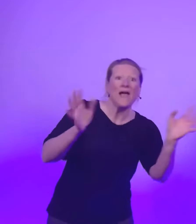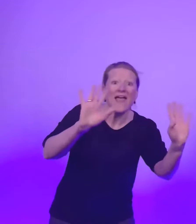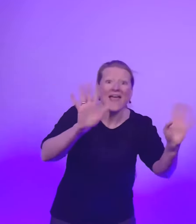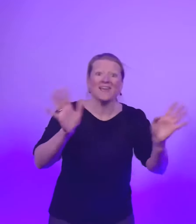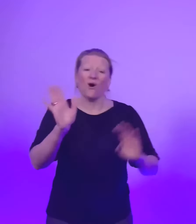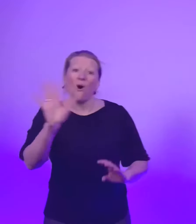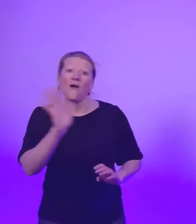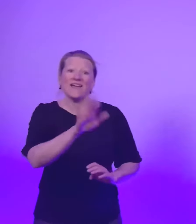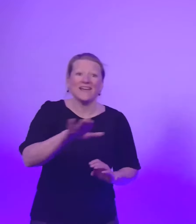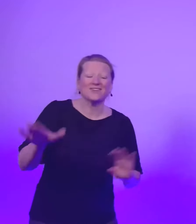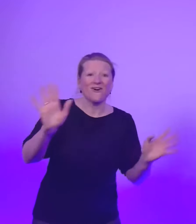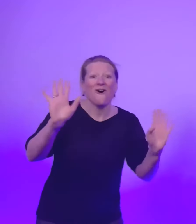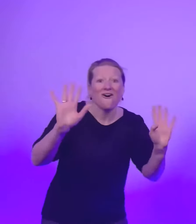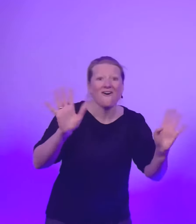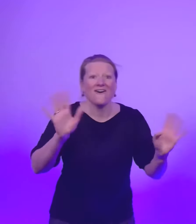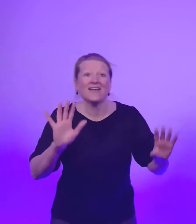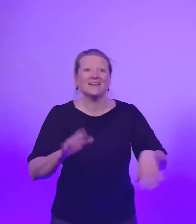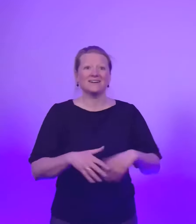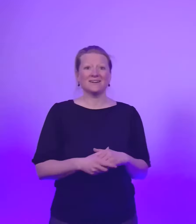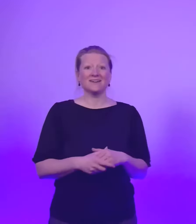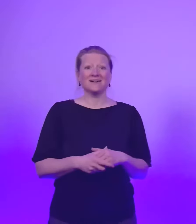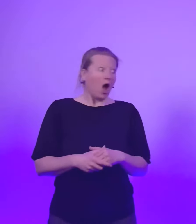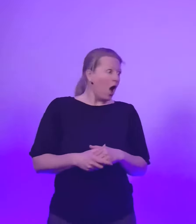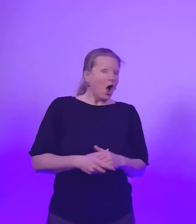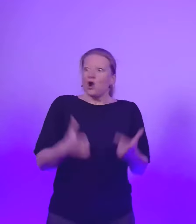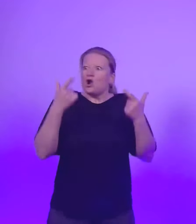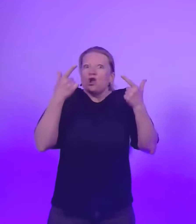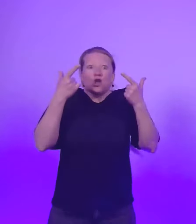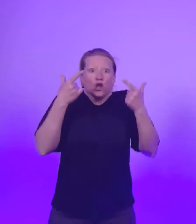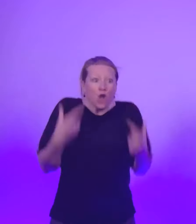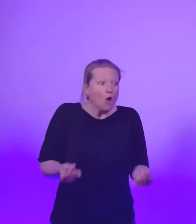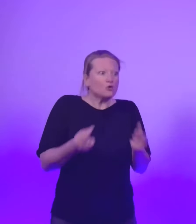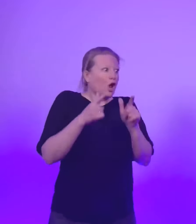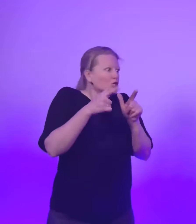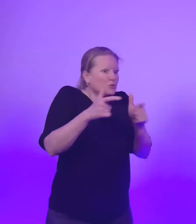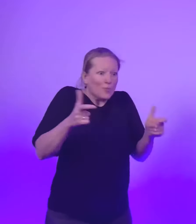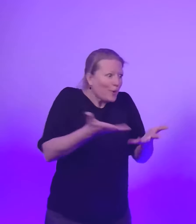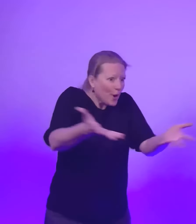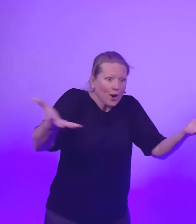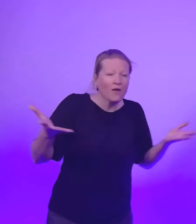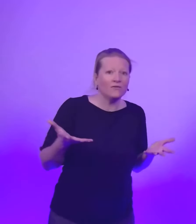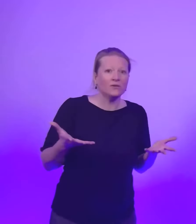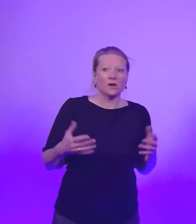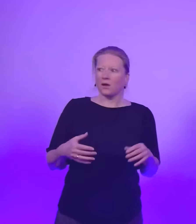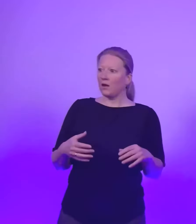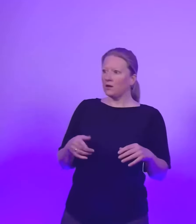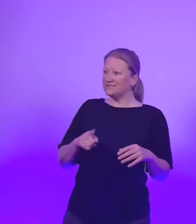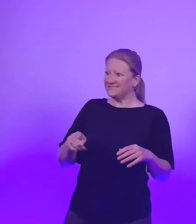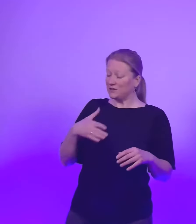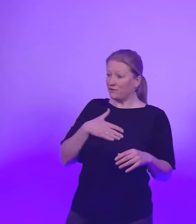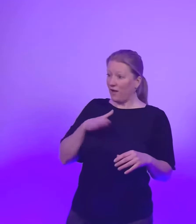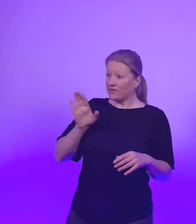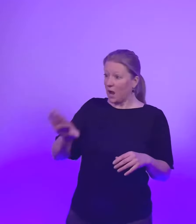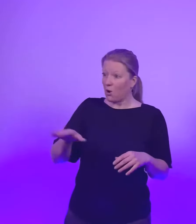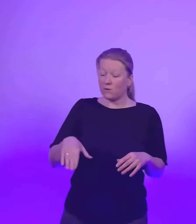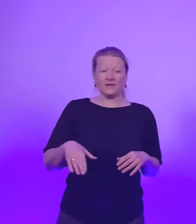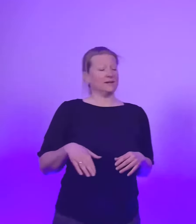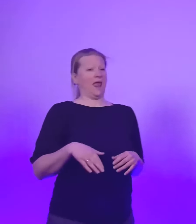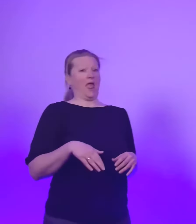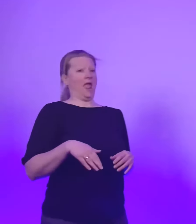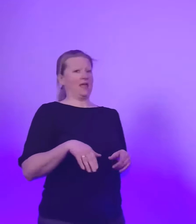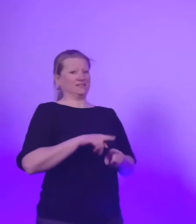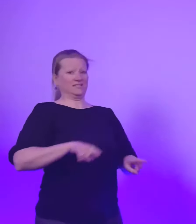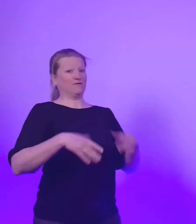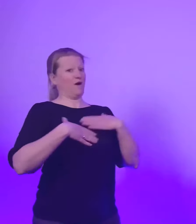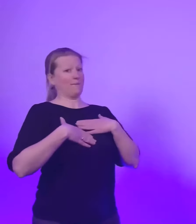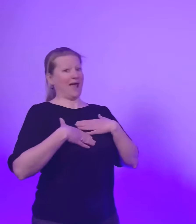kids, hoi. Hey, wat een leuke spullen staan hier allemaal, zeg. Ja, maar is dit niet van jou dan? Nee, dit is helemaal niet van